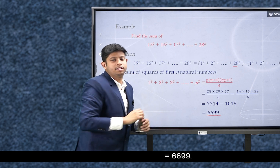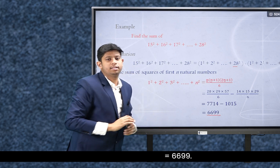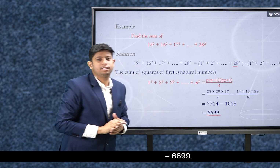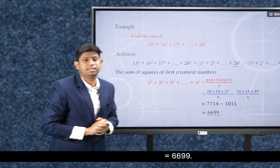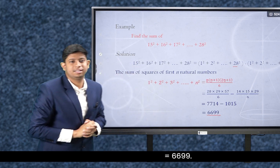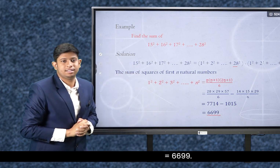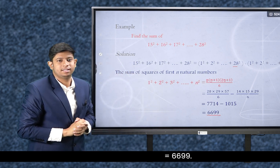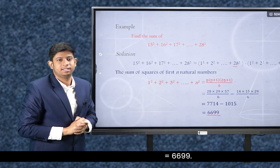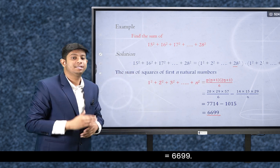6,699.